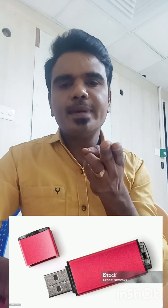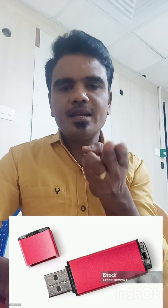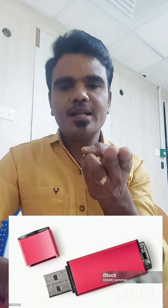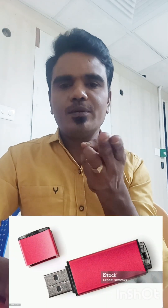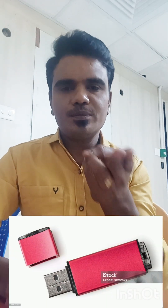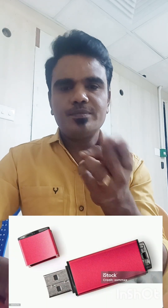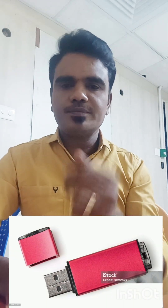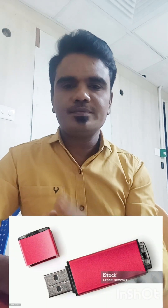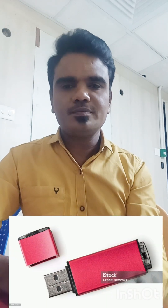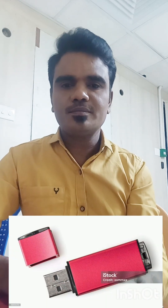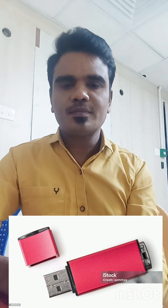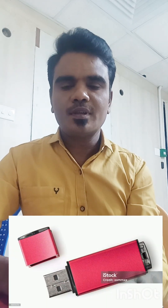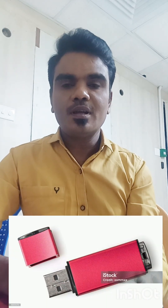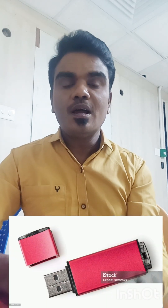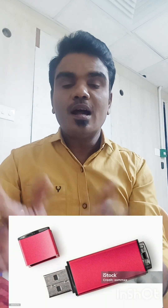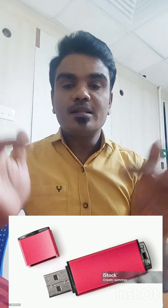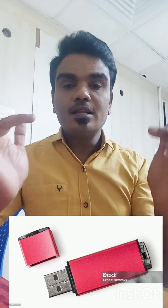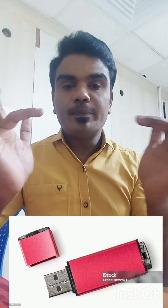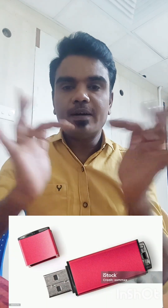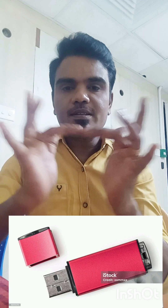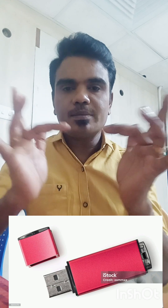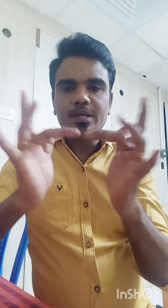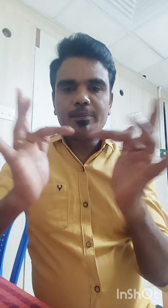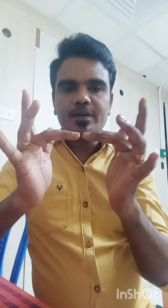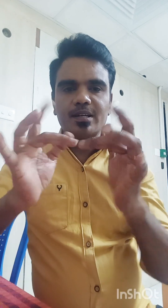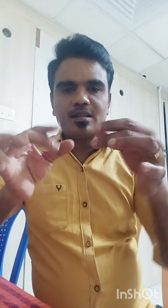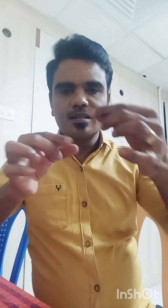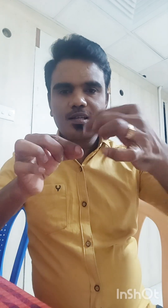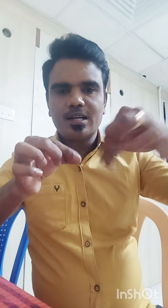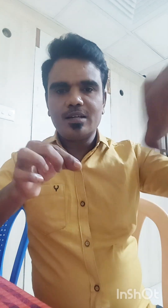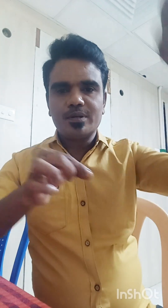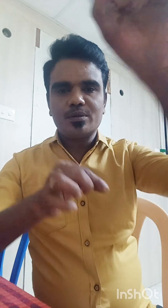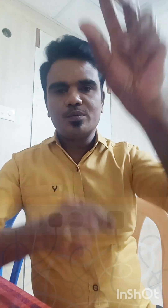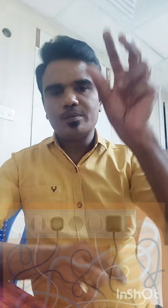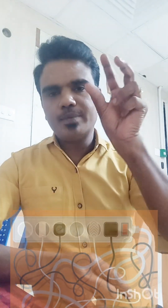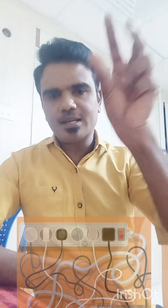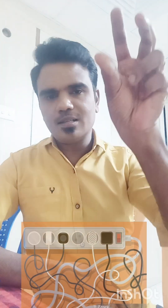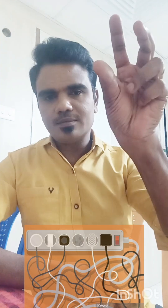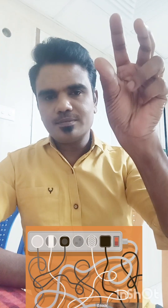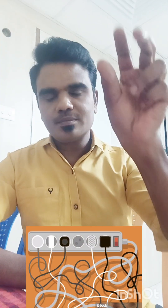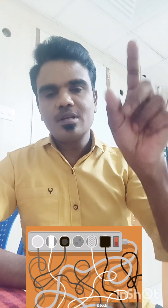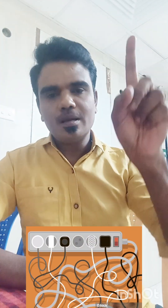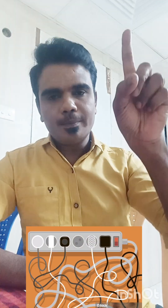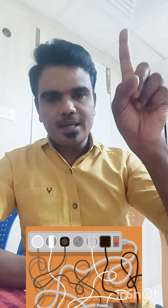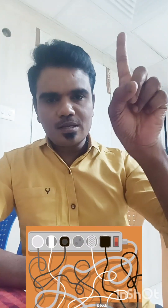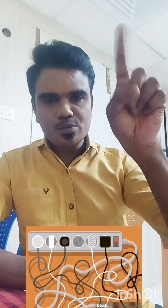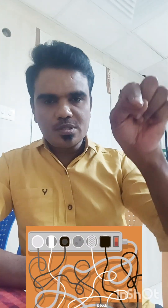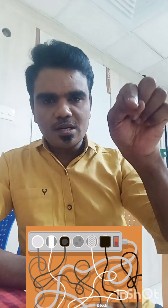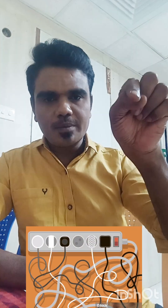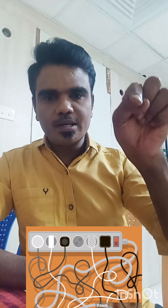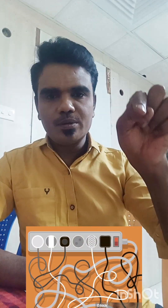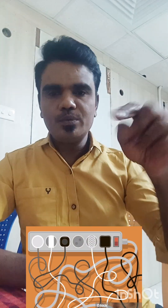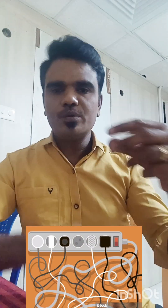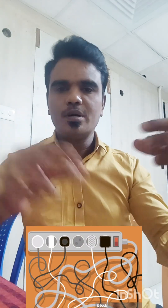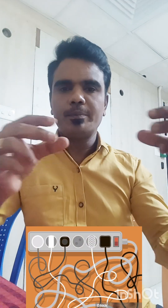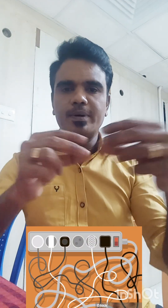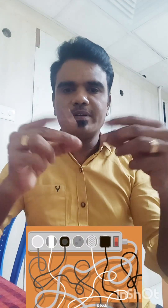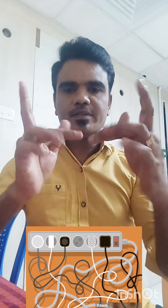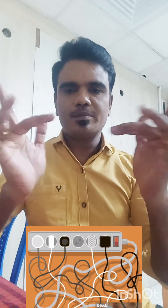ட்ரைவ். அடுத்தது பவர் சப்ளை. பவர் கரண்ட் வரணும். ப்ளக் சுவிட்ச் ஆன் பண்ணணும், பவர் வரும். பவர்